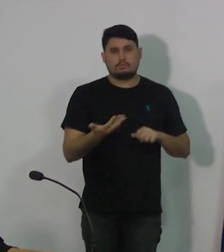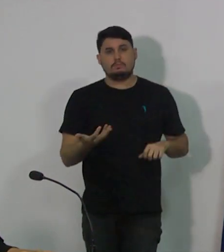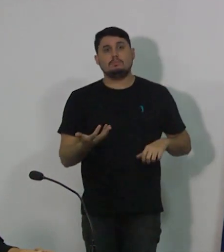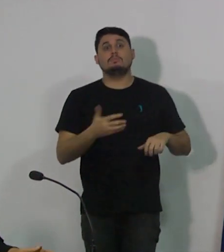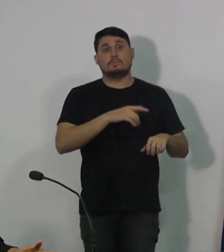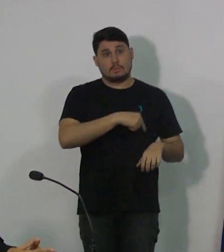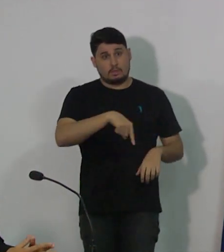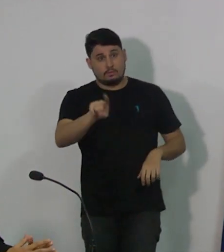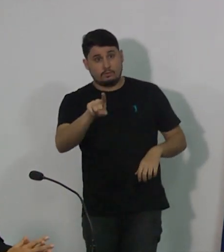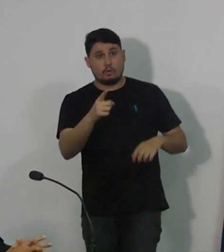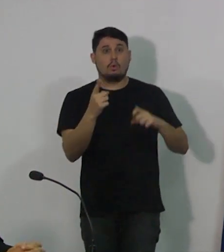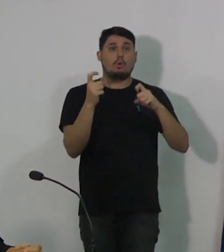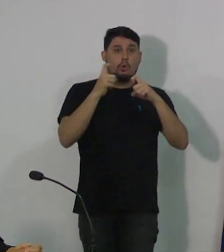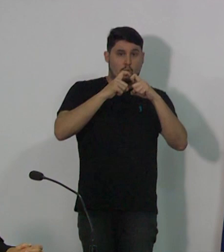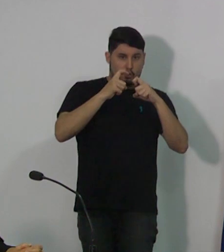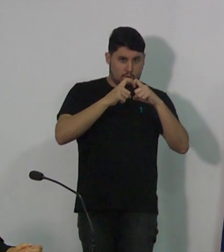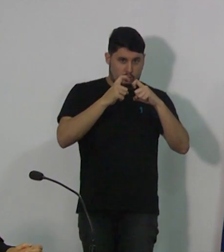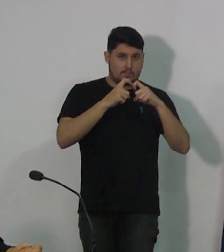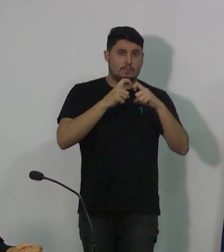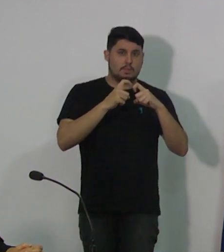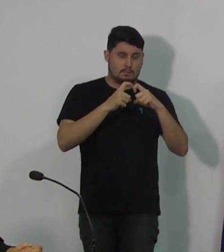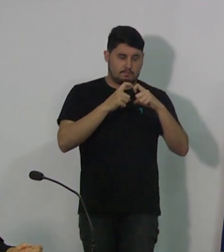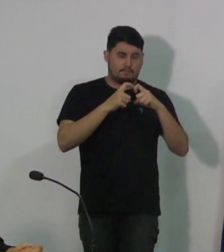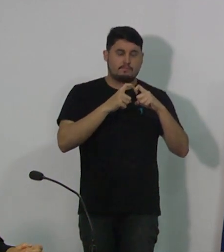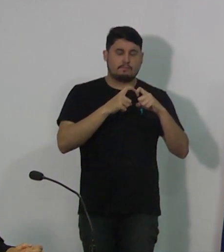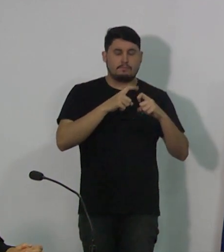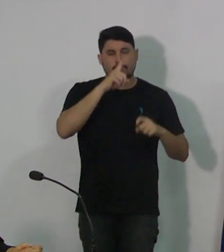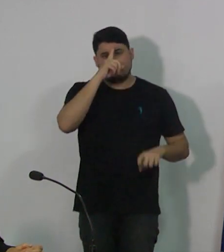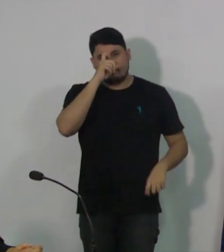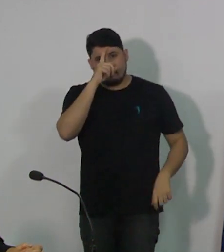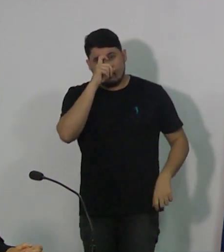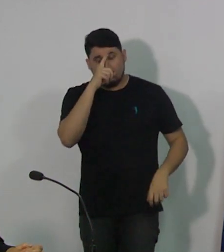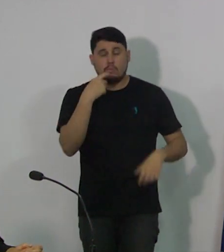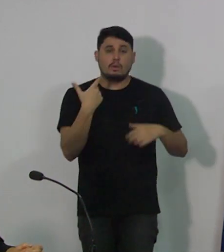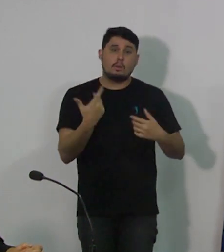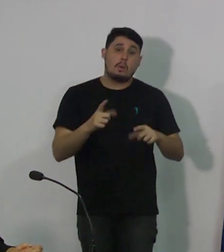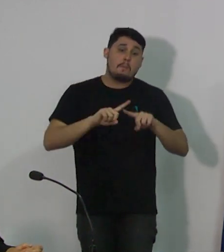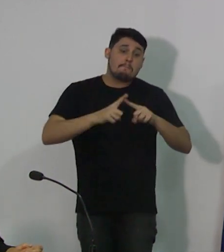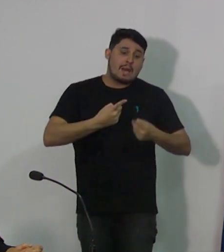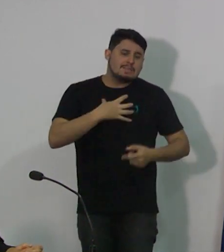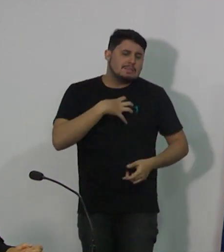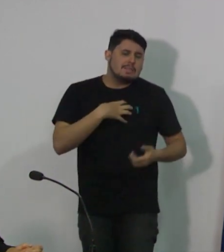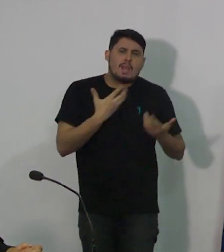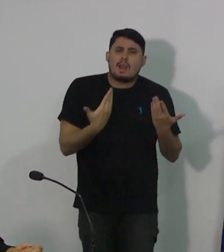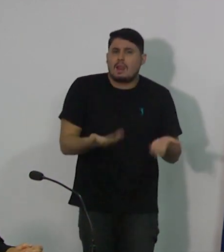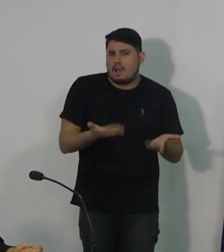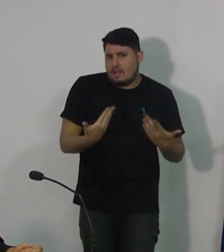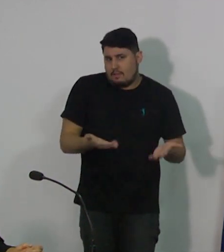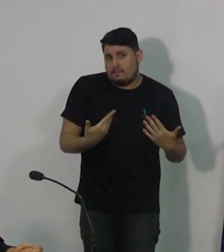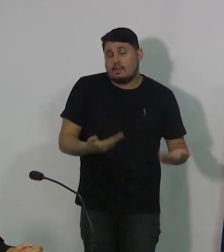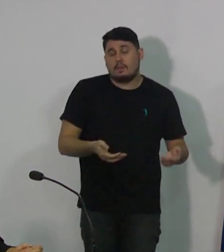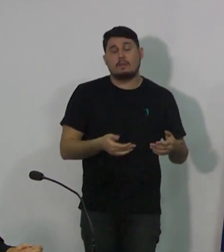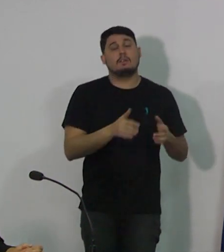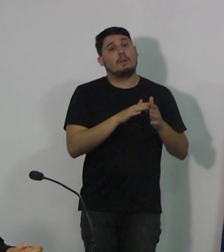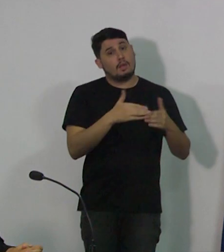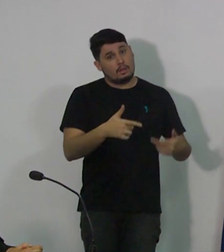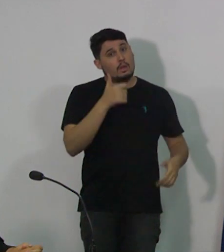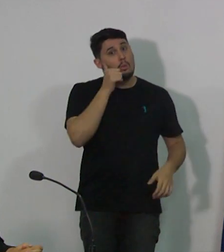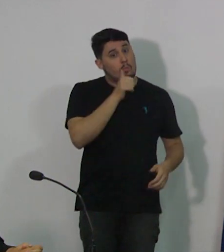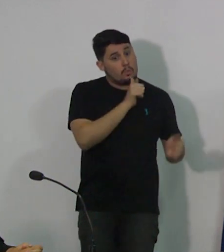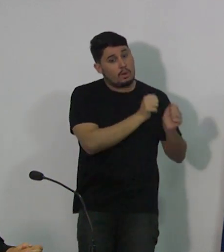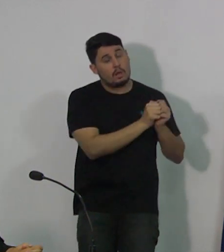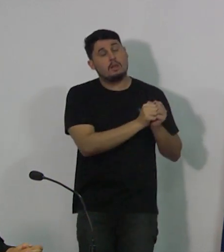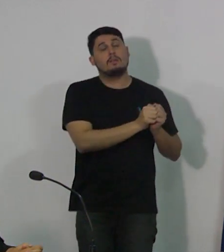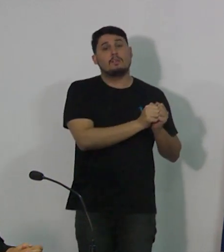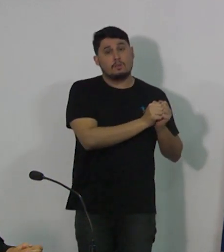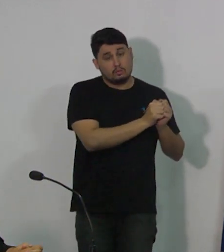no hospital, ela, por ser um caso leve, ela foi encaminhada para outro serviço. Nesse encaminhamento para outro serviço, foi feito o teste,